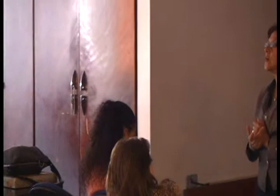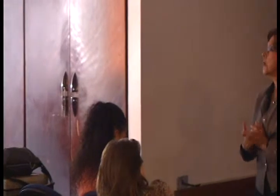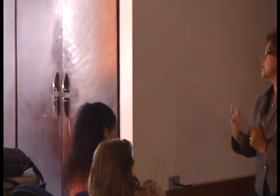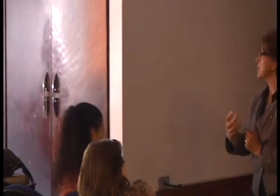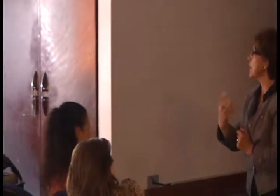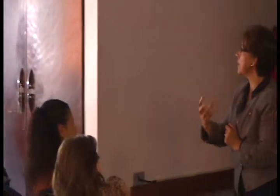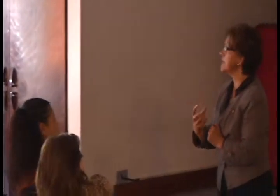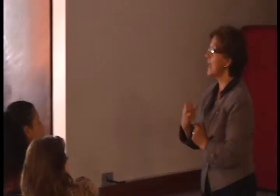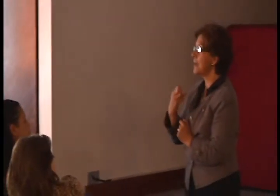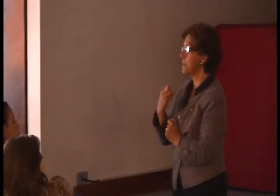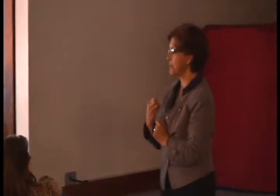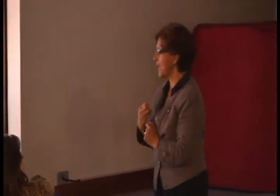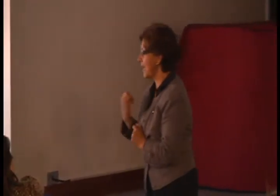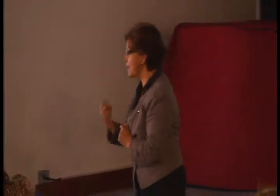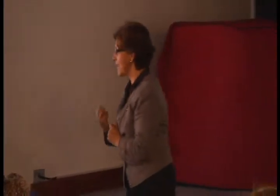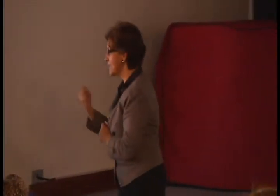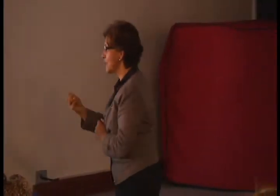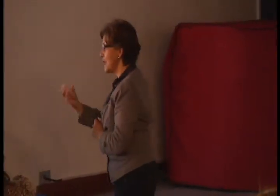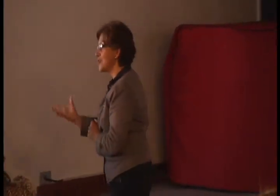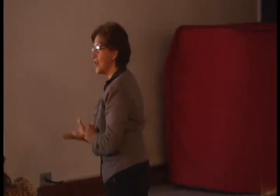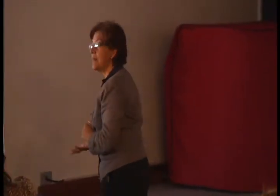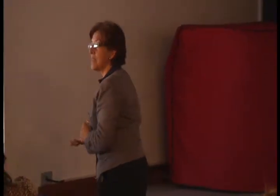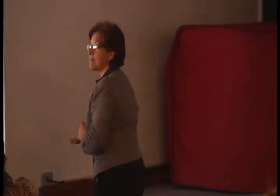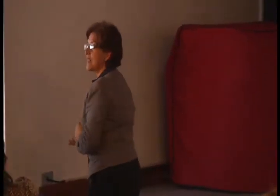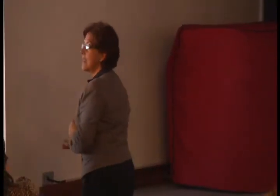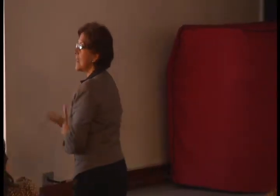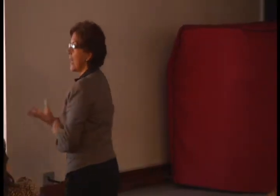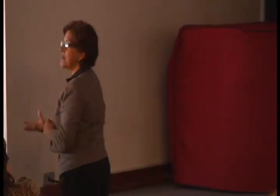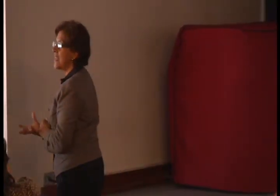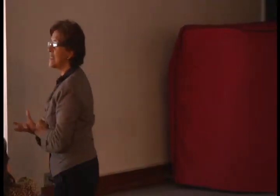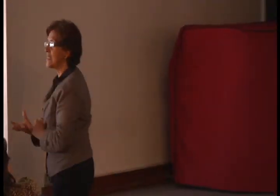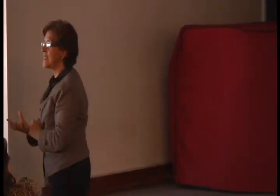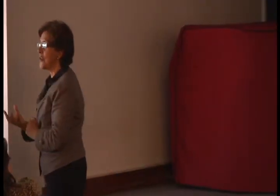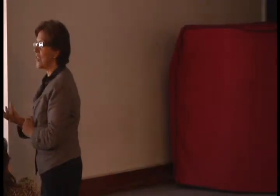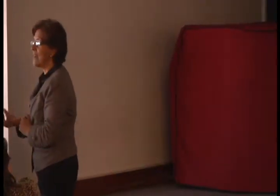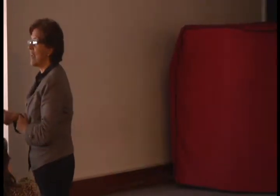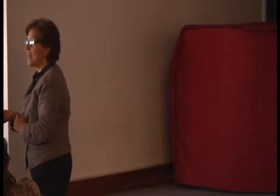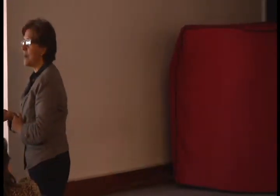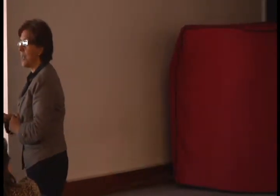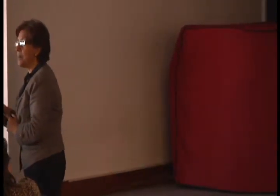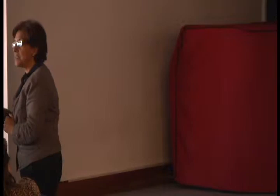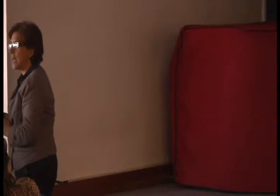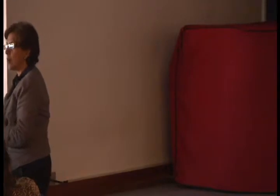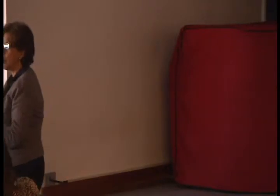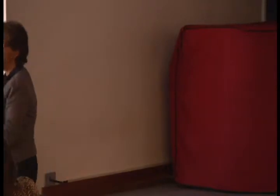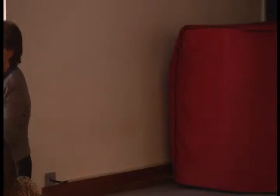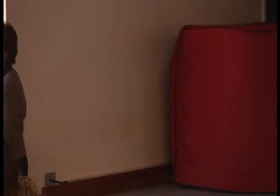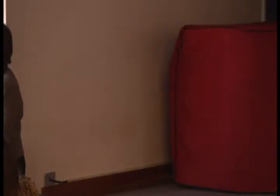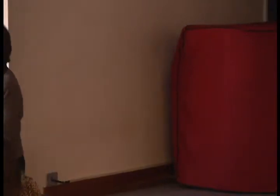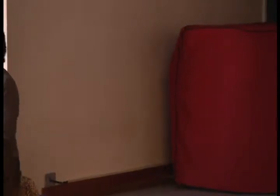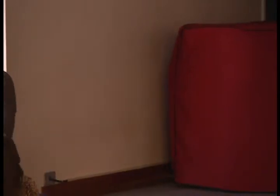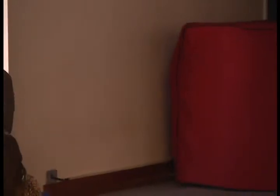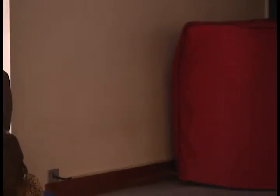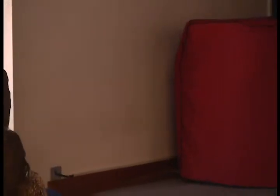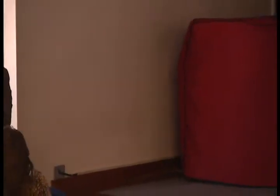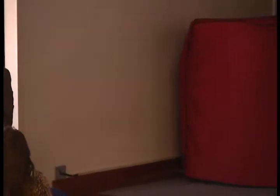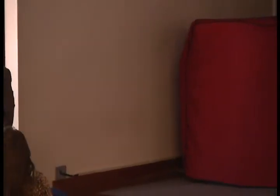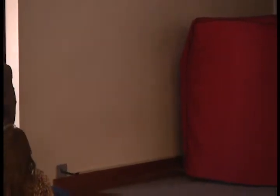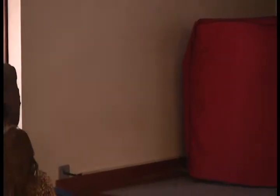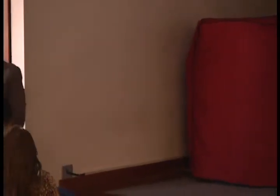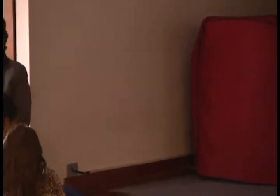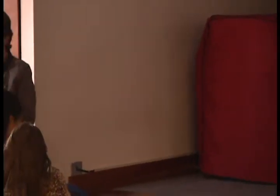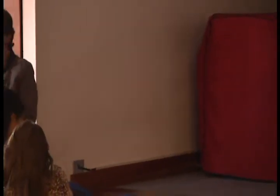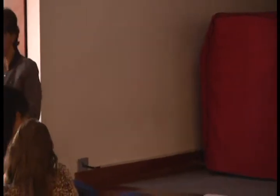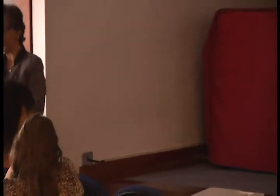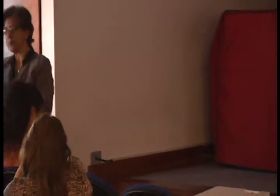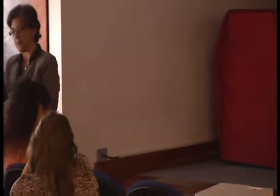trabajando fuertemente como Oviedo, pues obviamente la mirada sobre el otro cambia, y cambia en el sentido de que vale la pena pensarlo, y vale